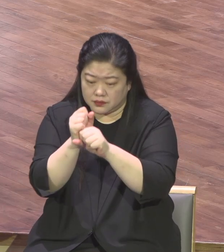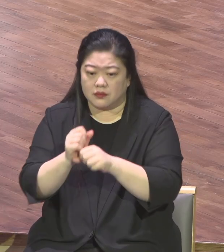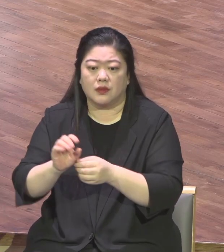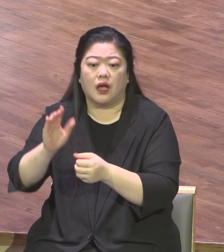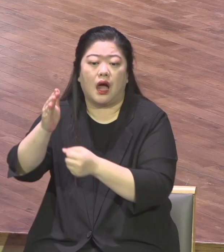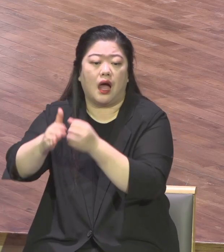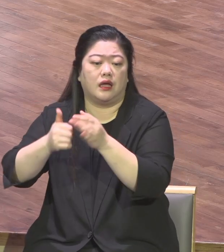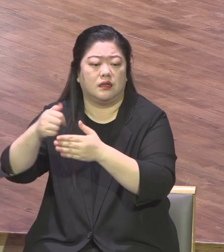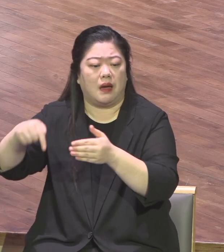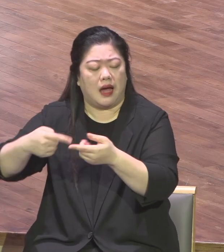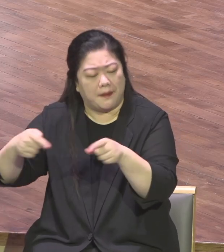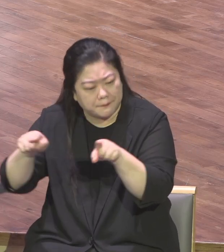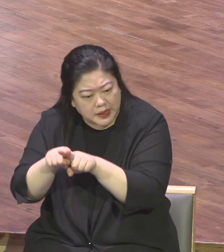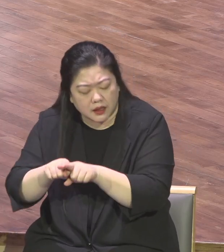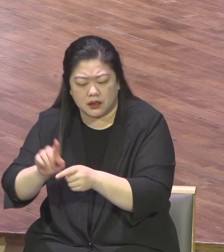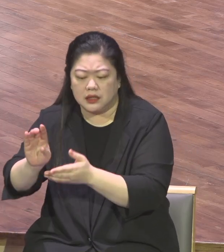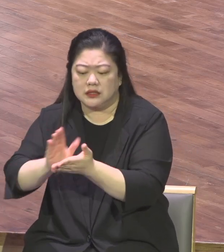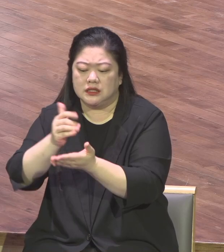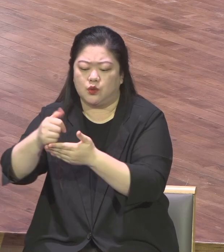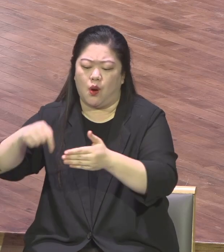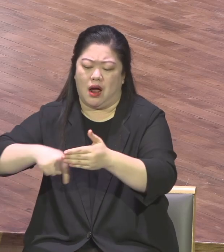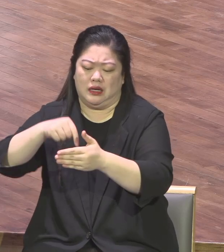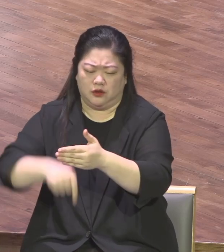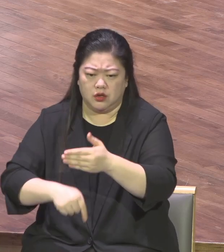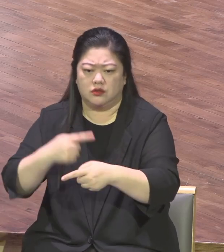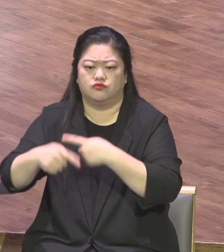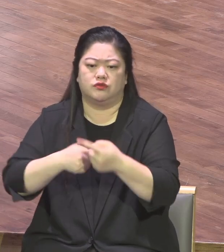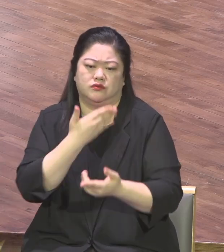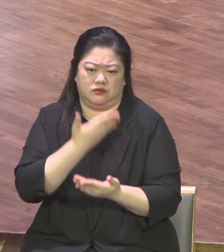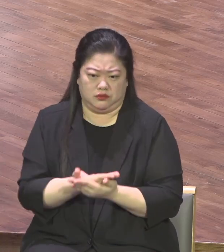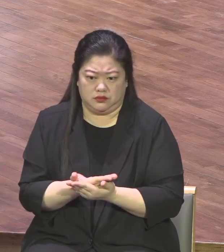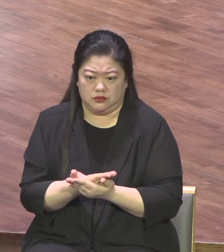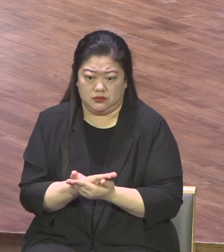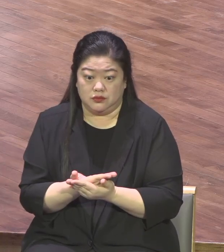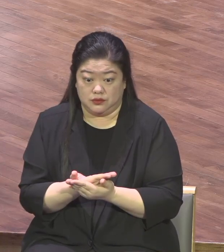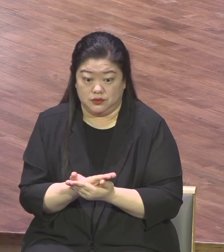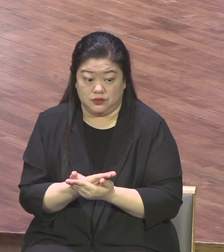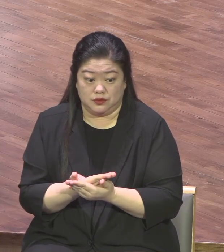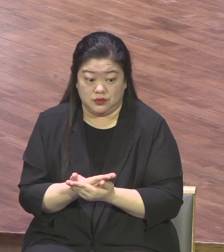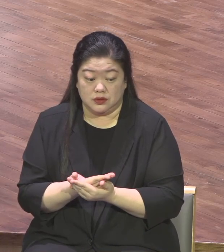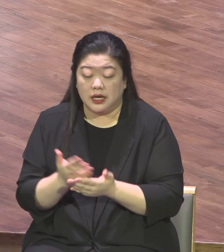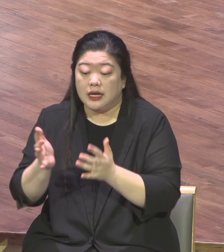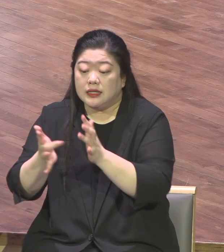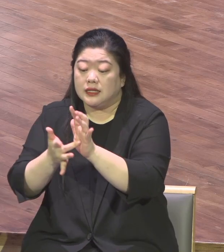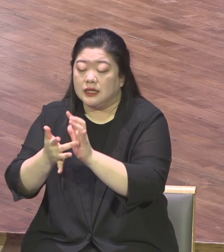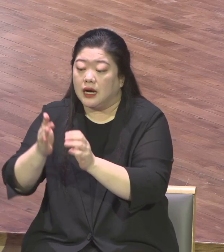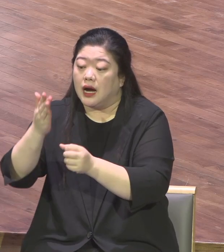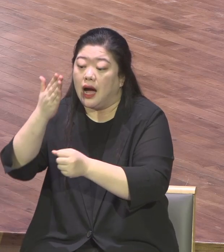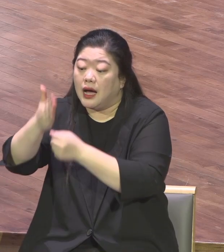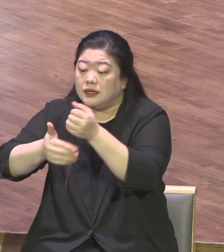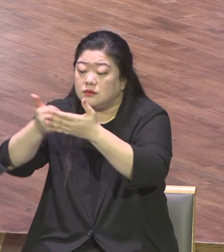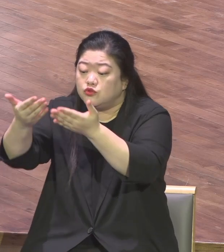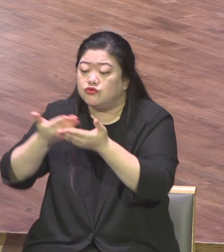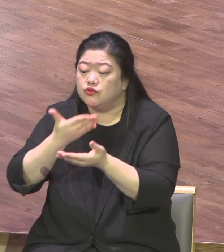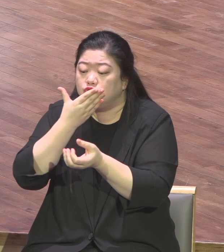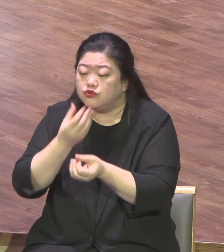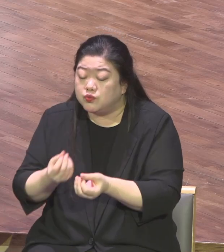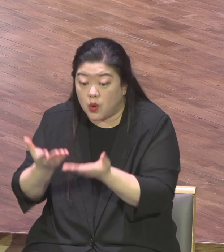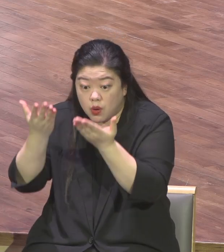사역으로 구속 사역의 중심이고 예수 그리스도를 통해서만 헤븐리 블레싱을 누릴 수